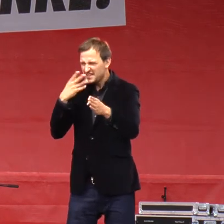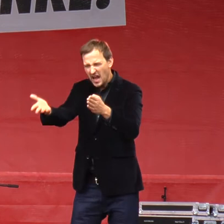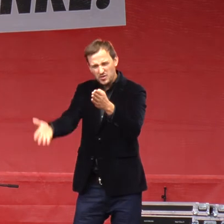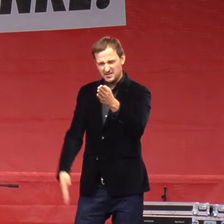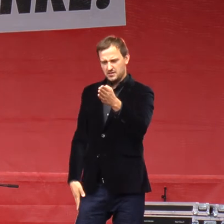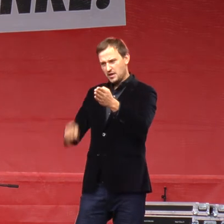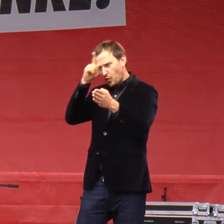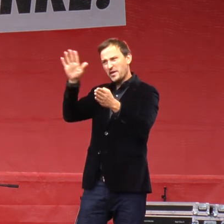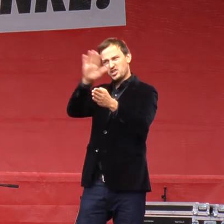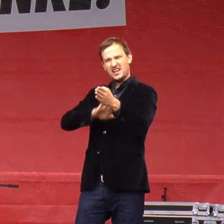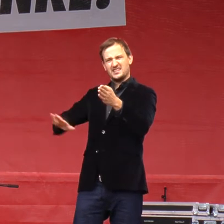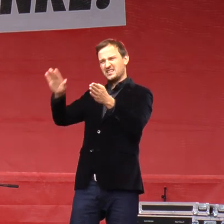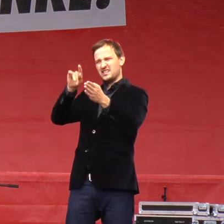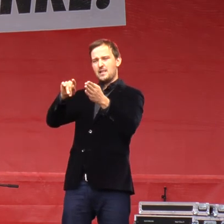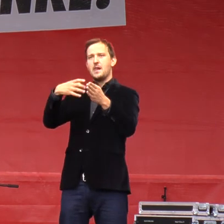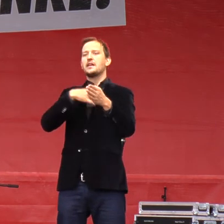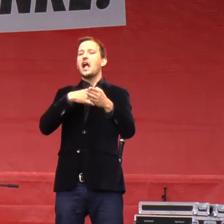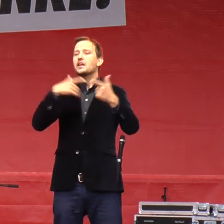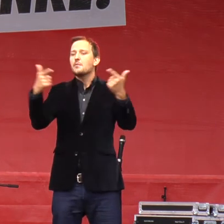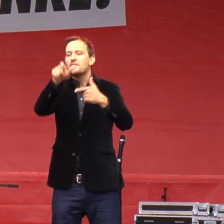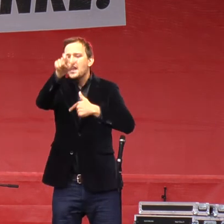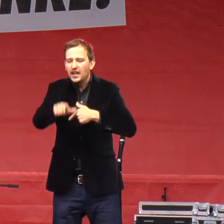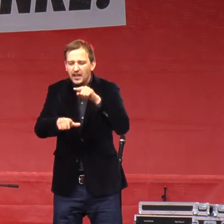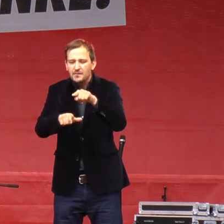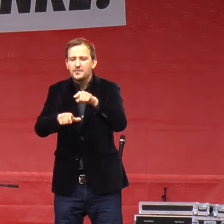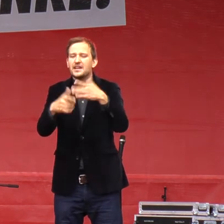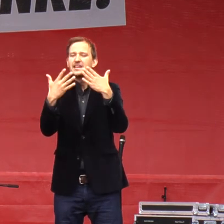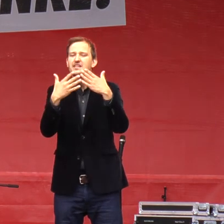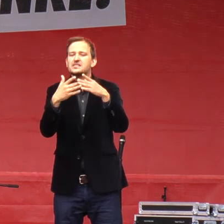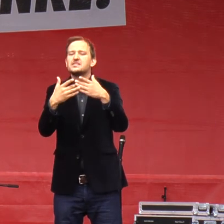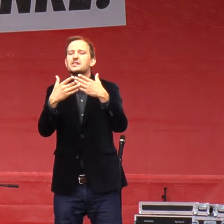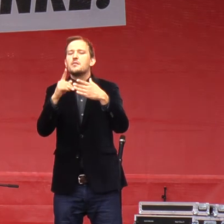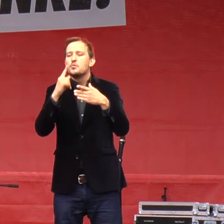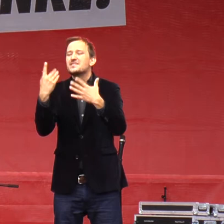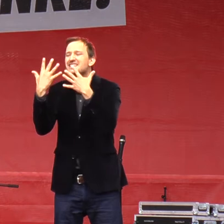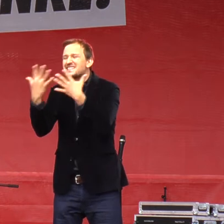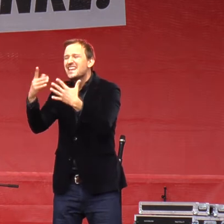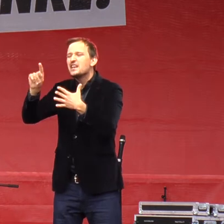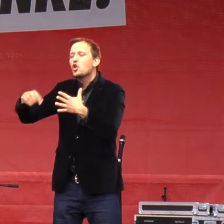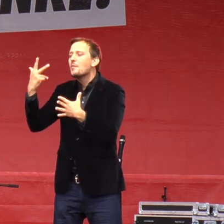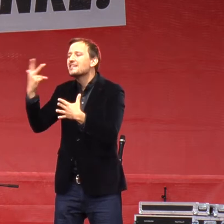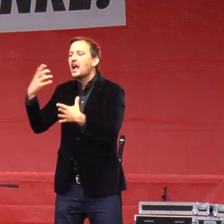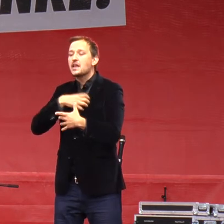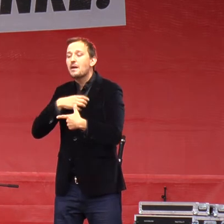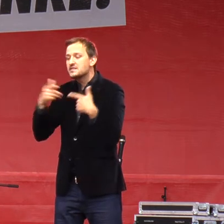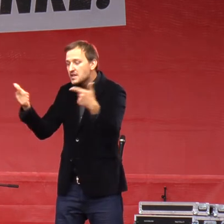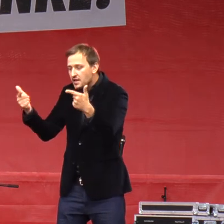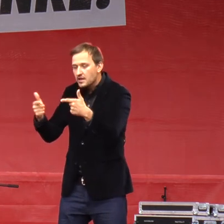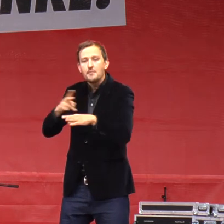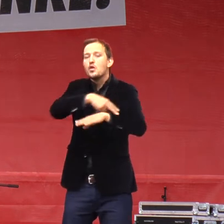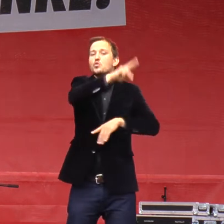Deutschland werden von einer Krankenpflegerin 10,3 Patientinnen und Patienten betreut. In